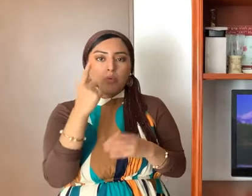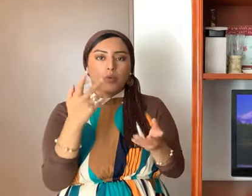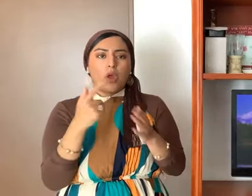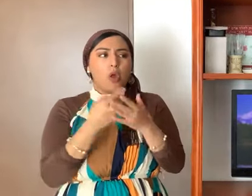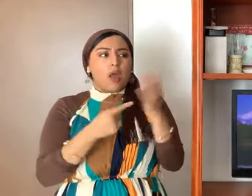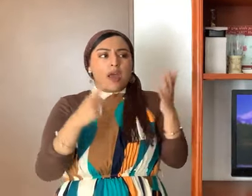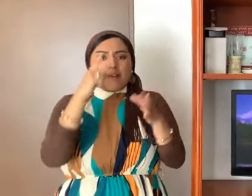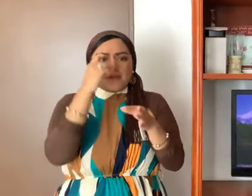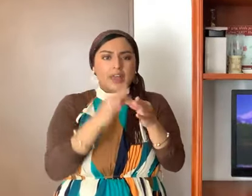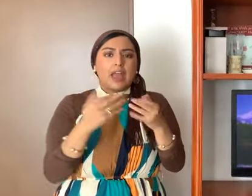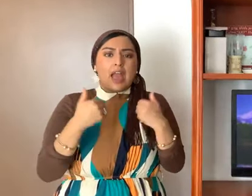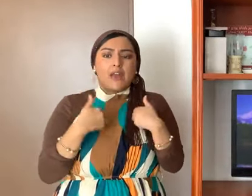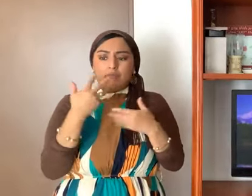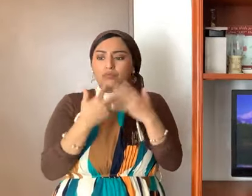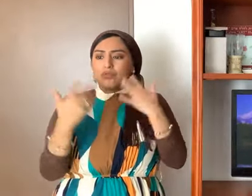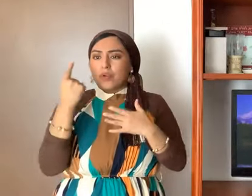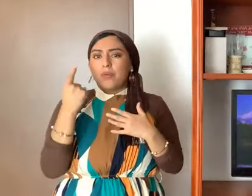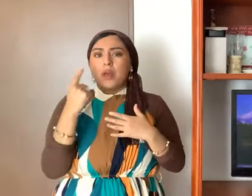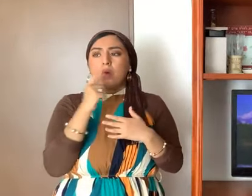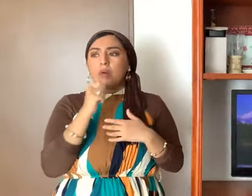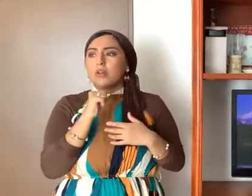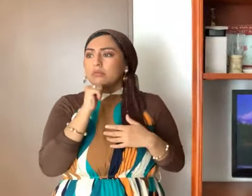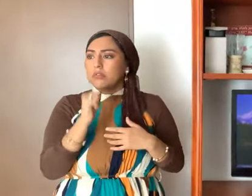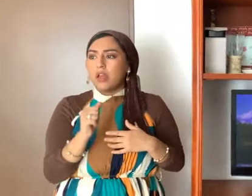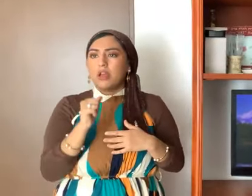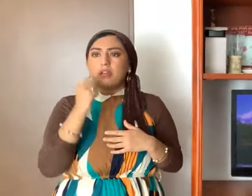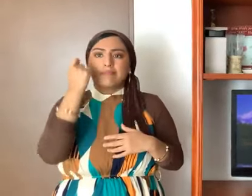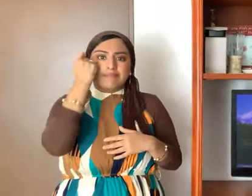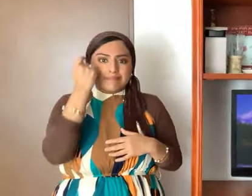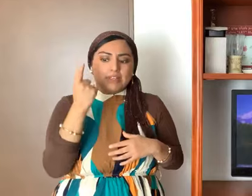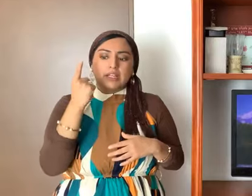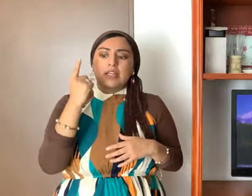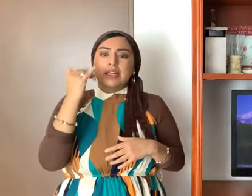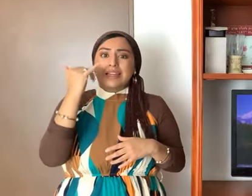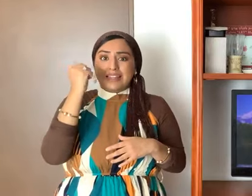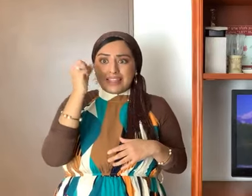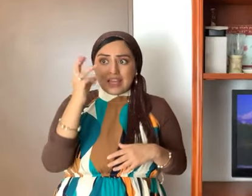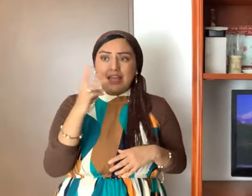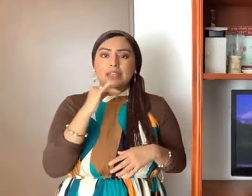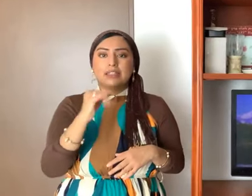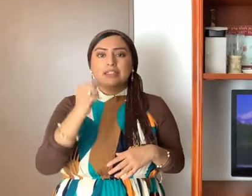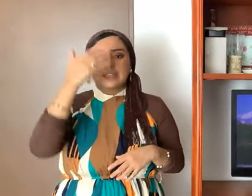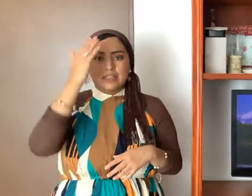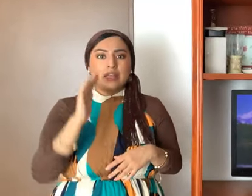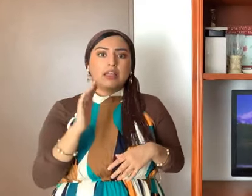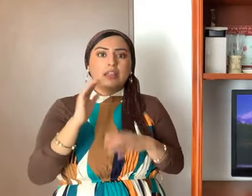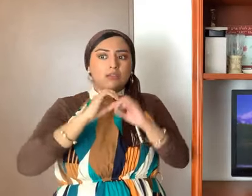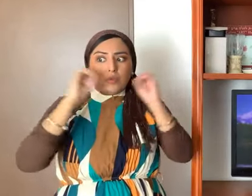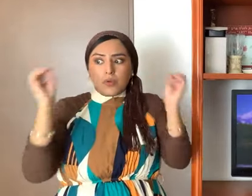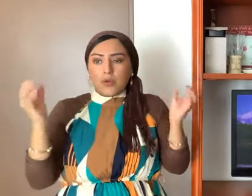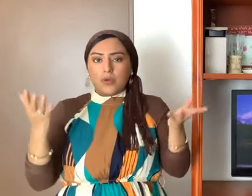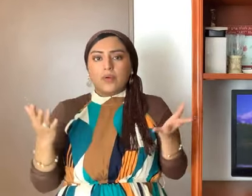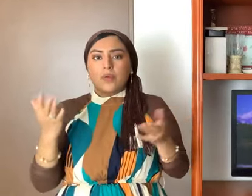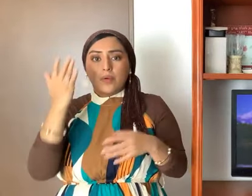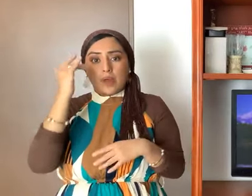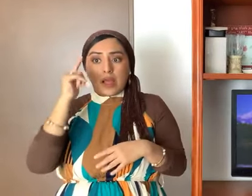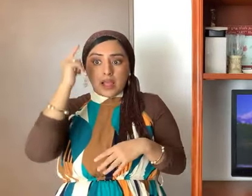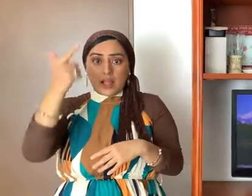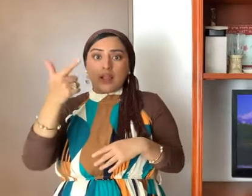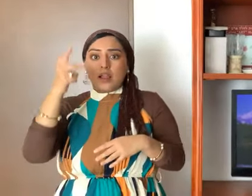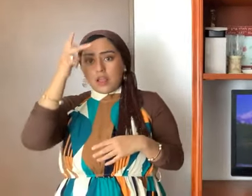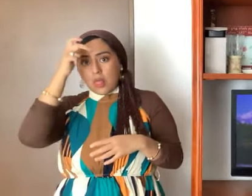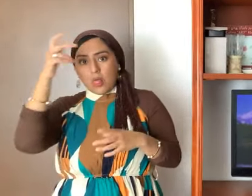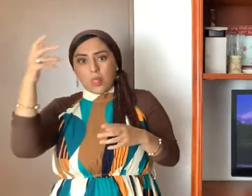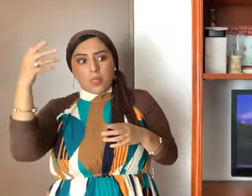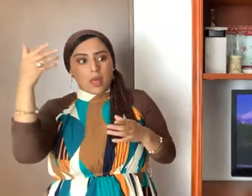fe tendrá alguien que no entiende o que no cree que Yahshua es Elohim? Ninguna. Por eso después llega un